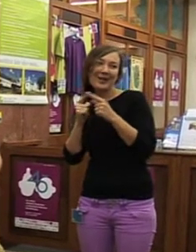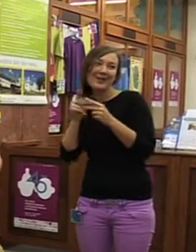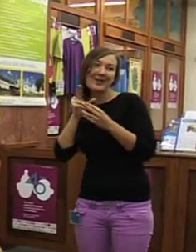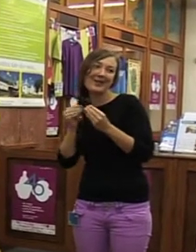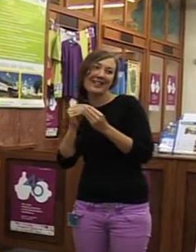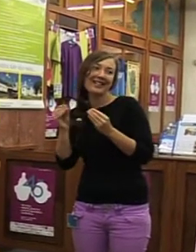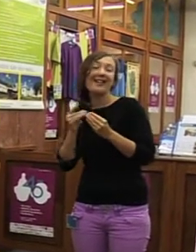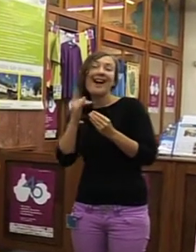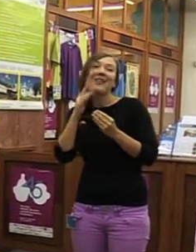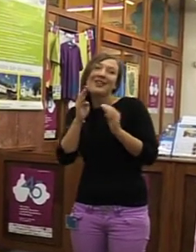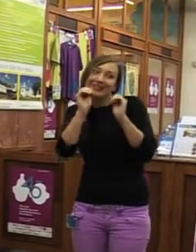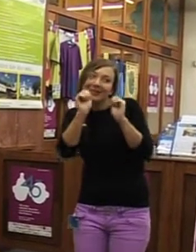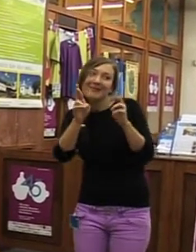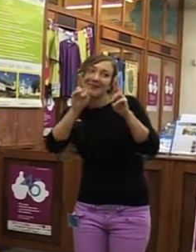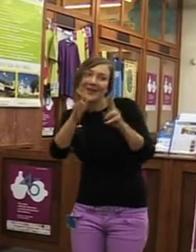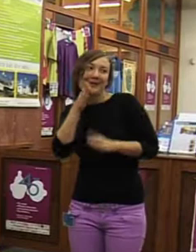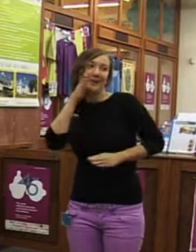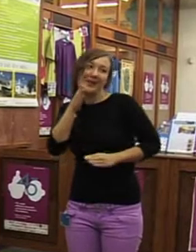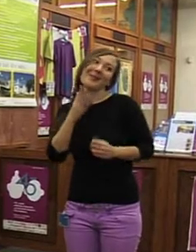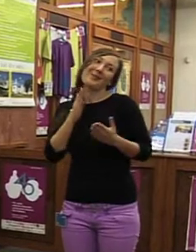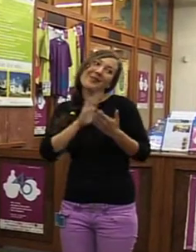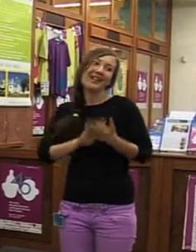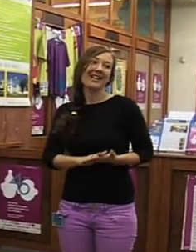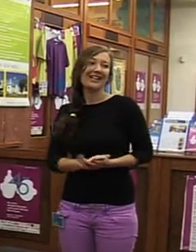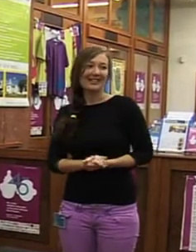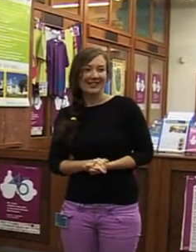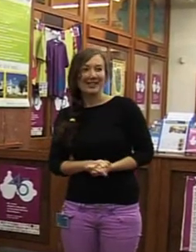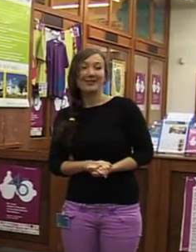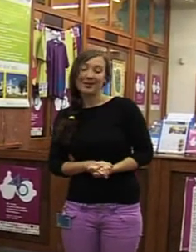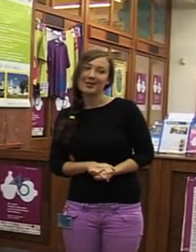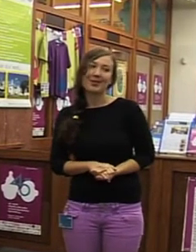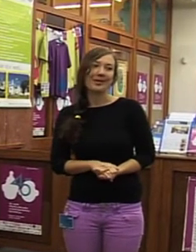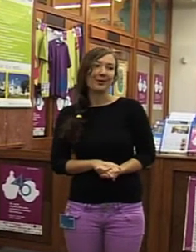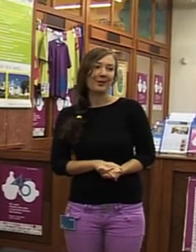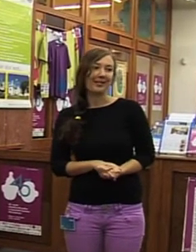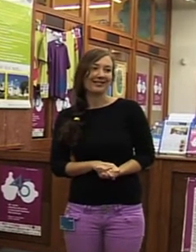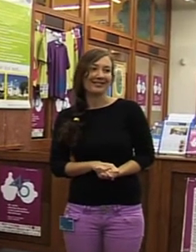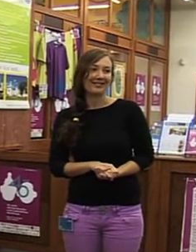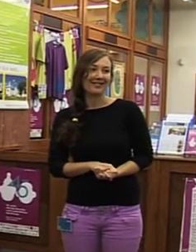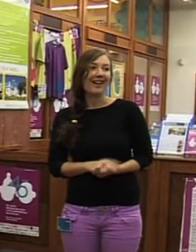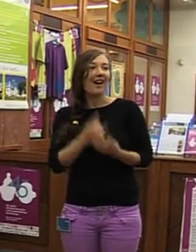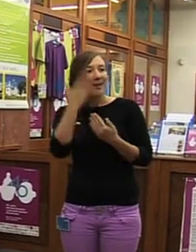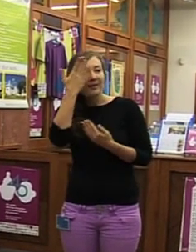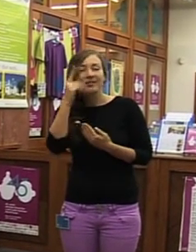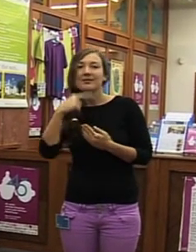Takže držme si palce. Jo, a samozřejmě děkujeme. A jste hrozně